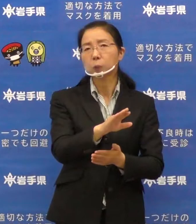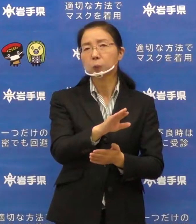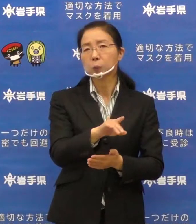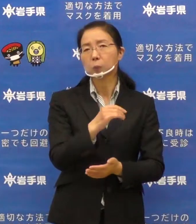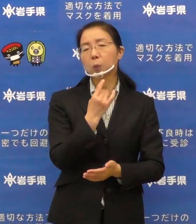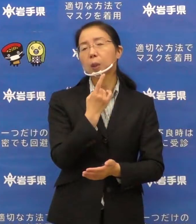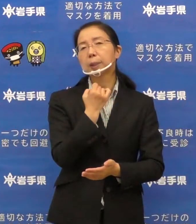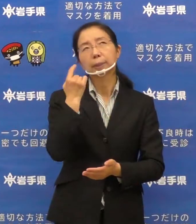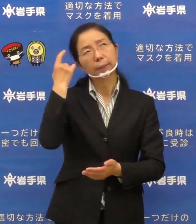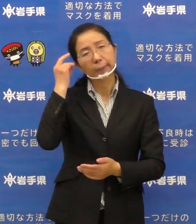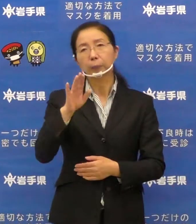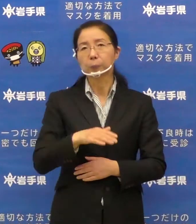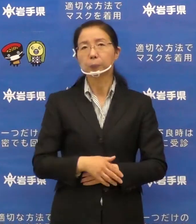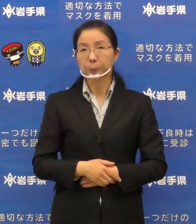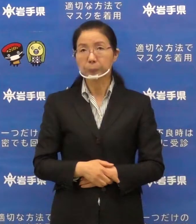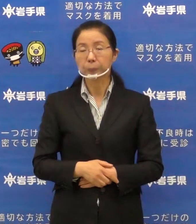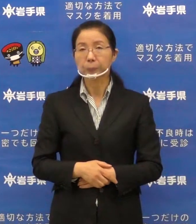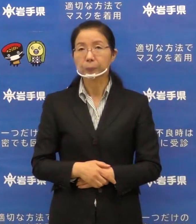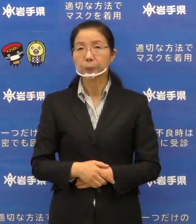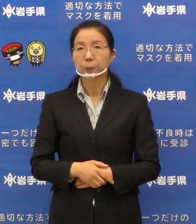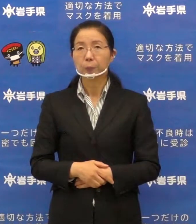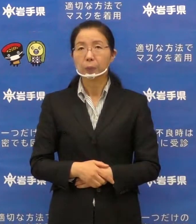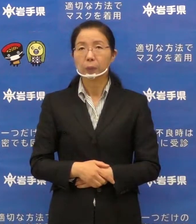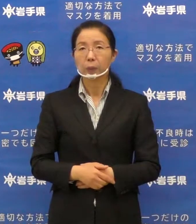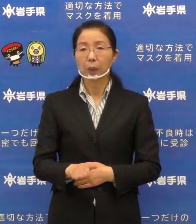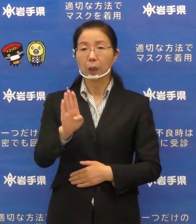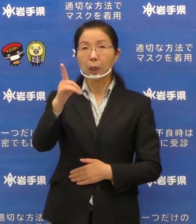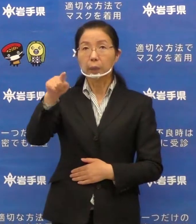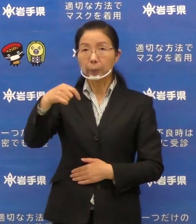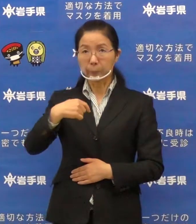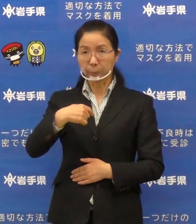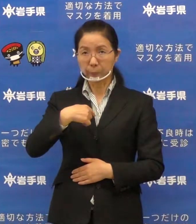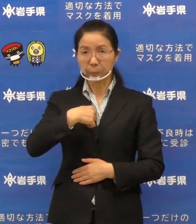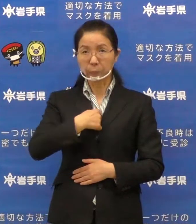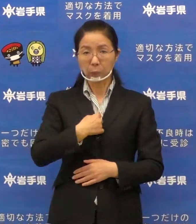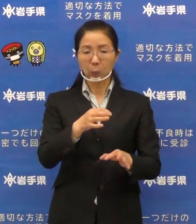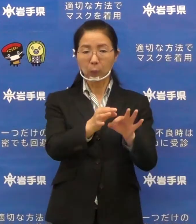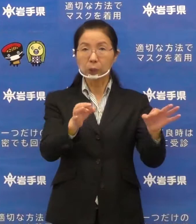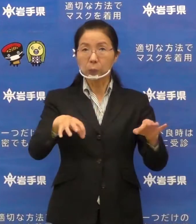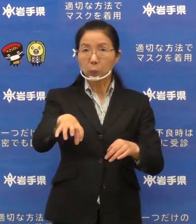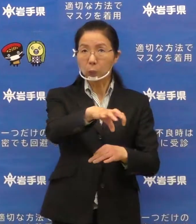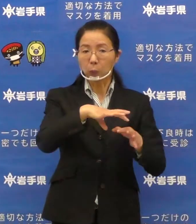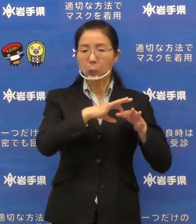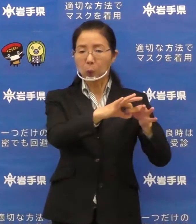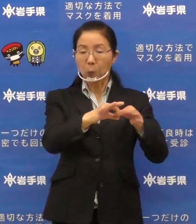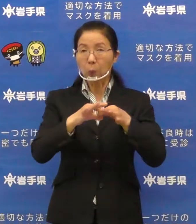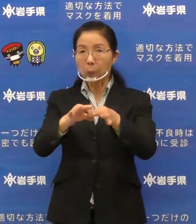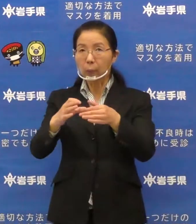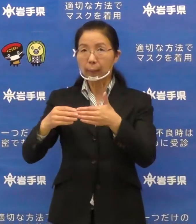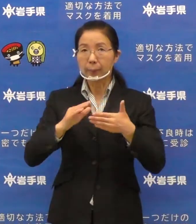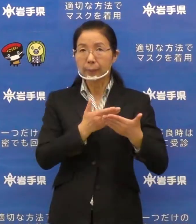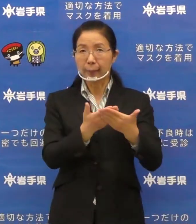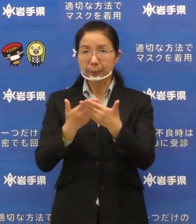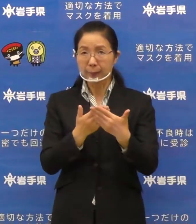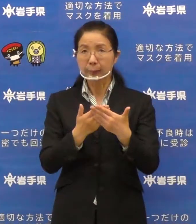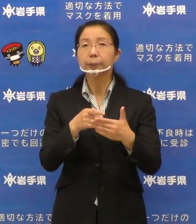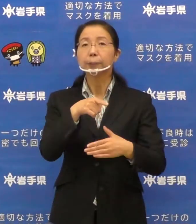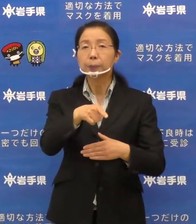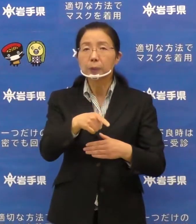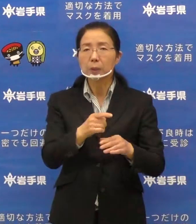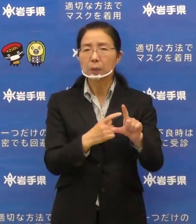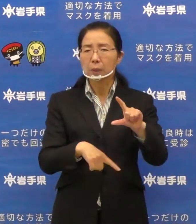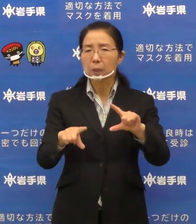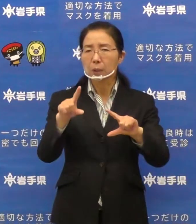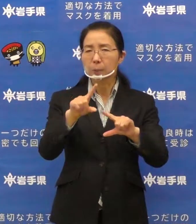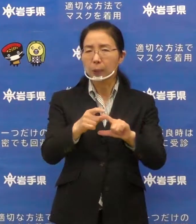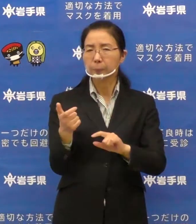います。それから県と市町村の連携というのがますます強化され、